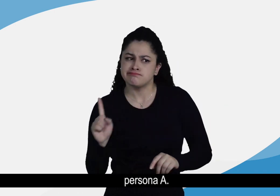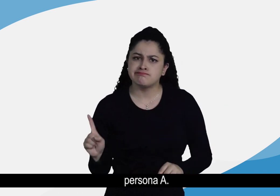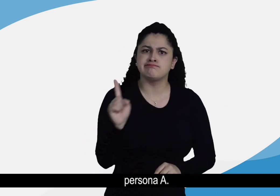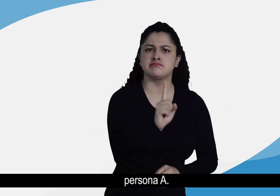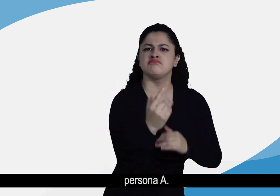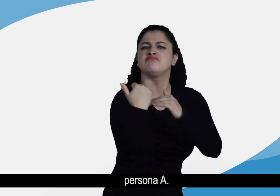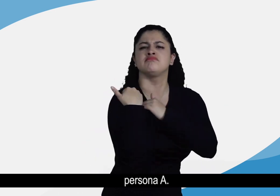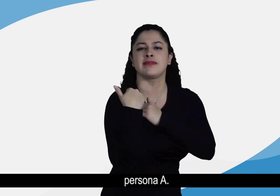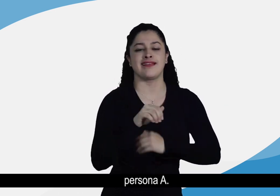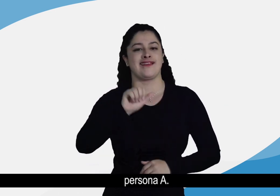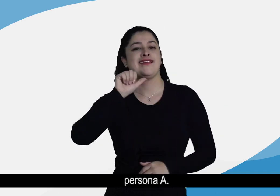Persona A